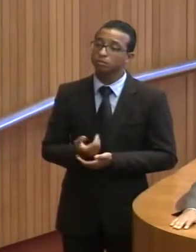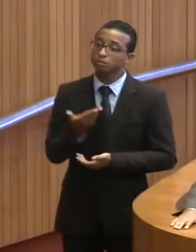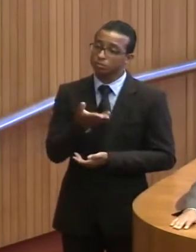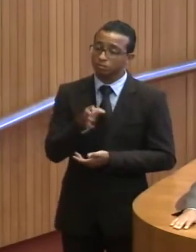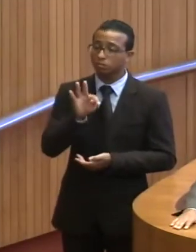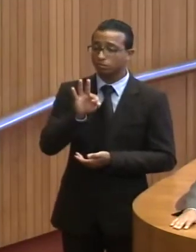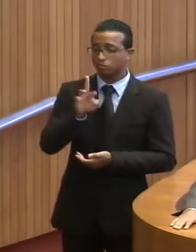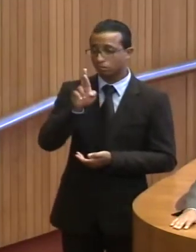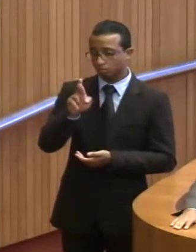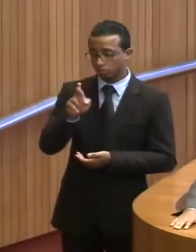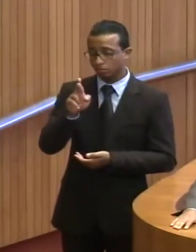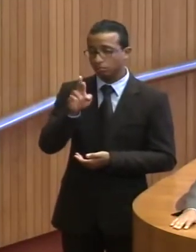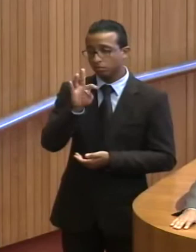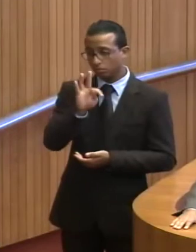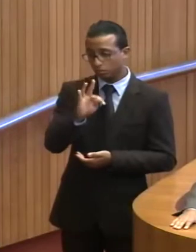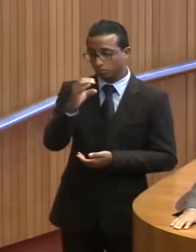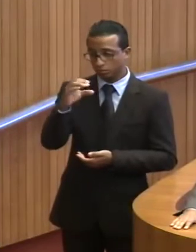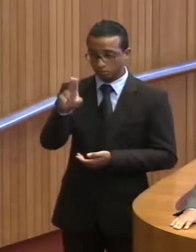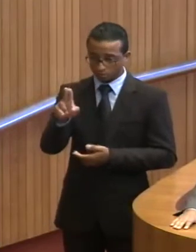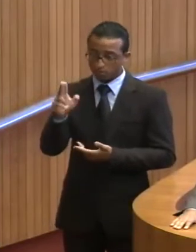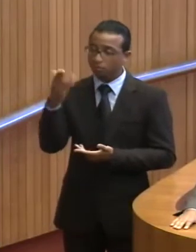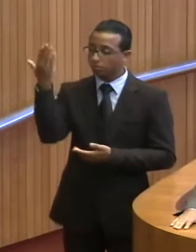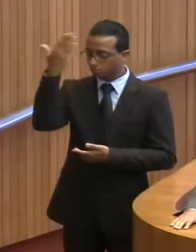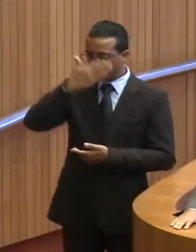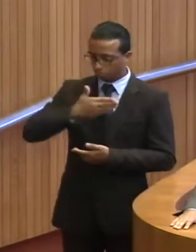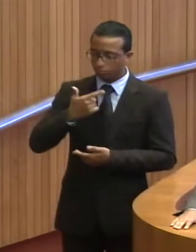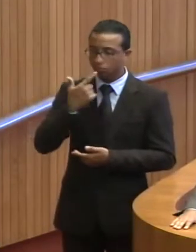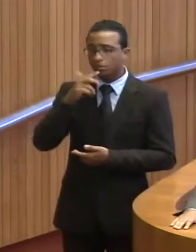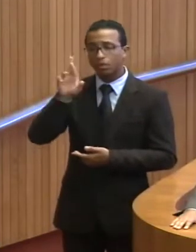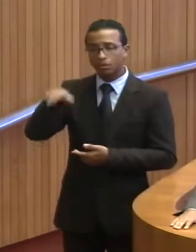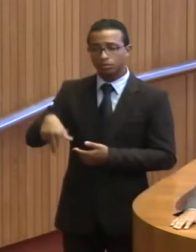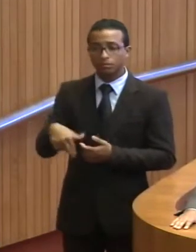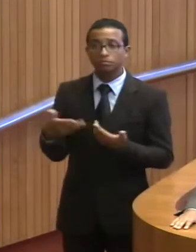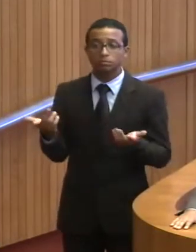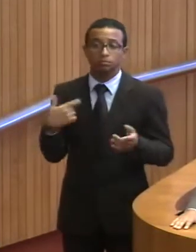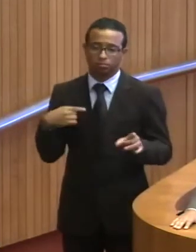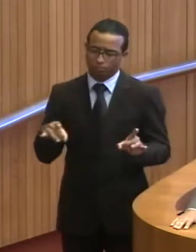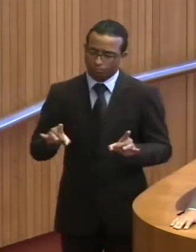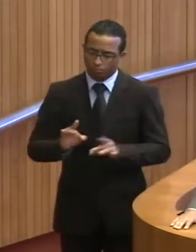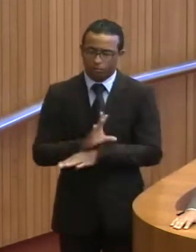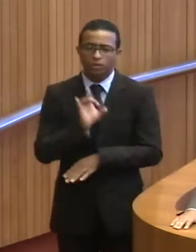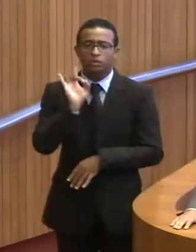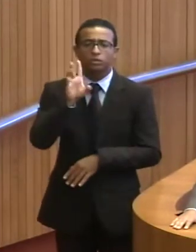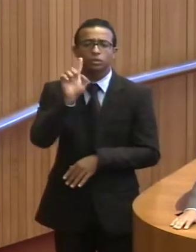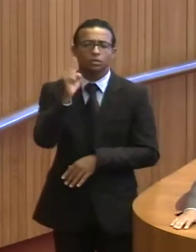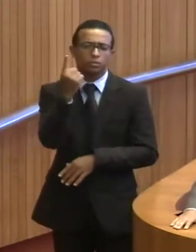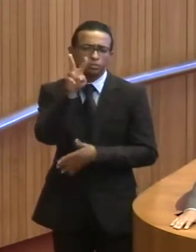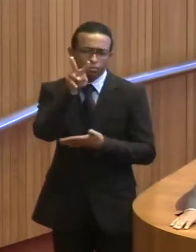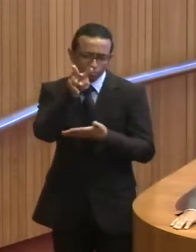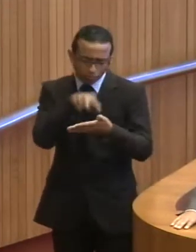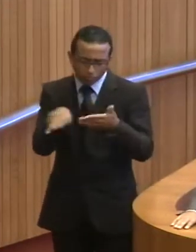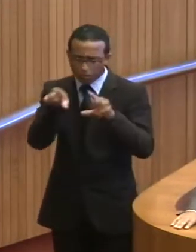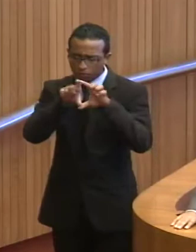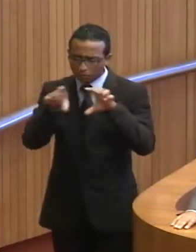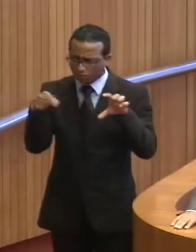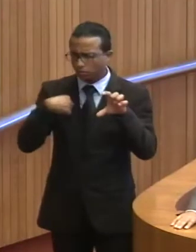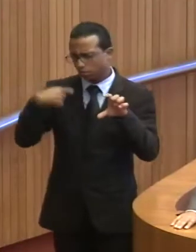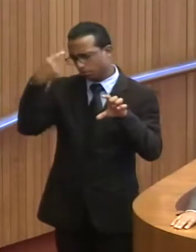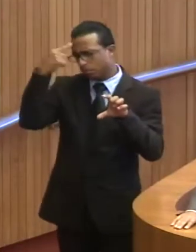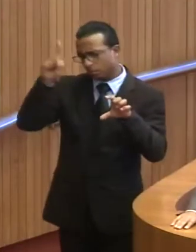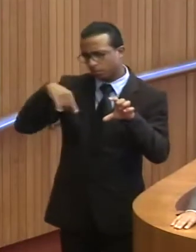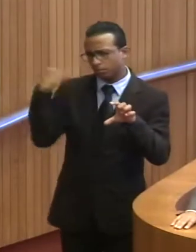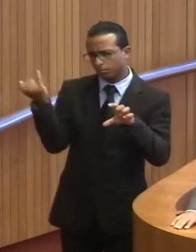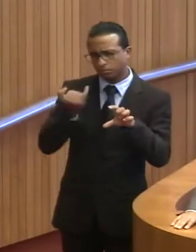tribunal reconheceu a nossa argumentação. Para finalizar, vou ler apenas mais um trecho aqui que eu considero